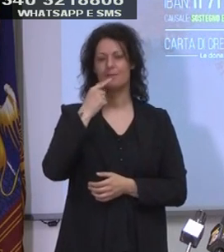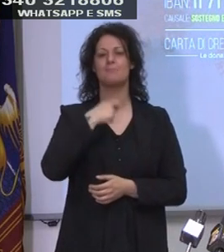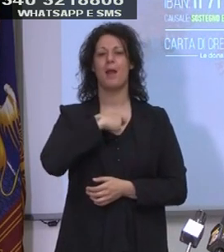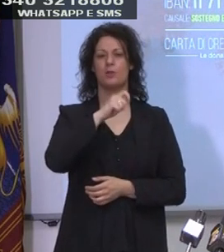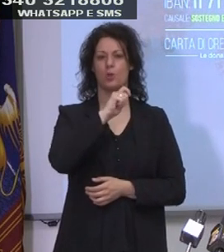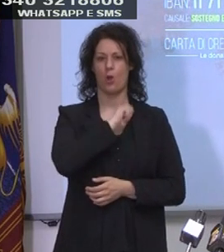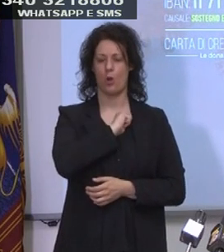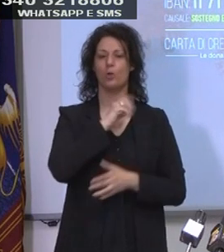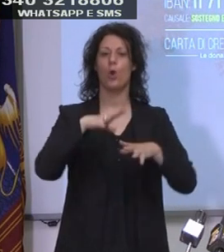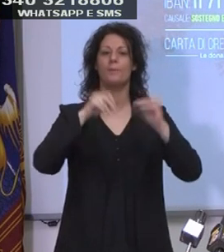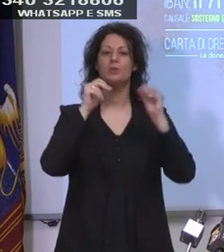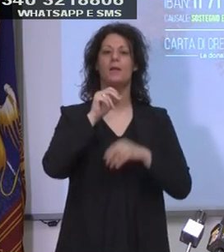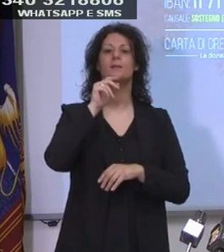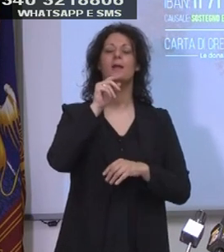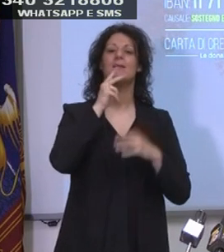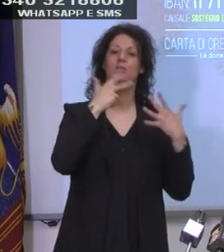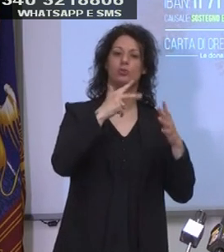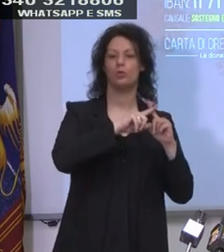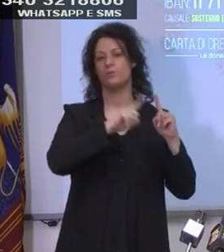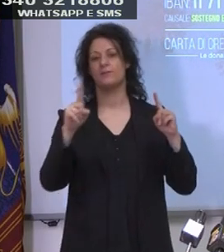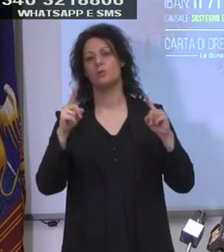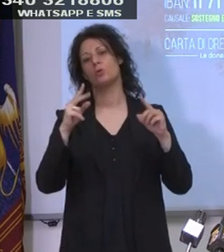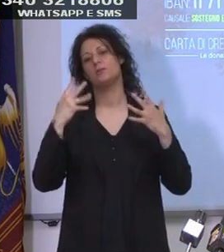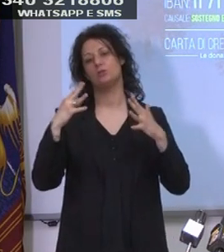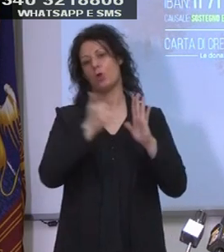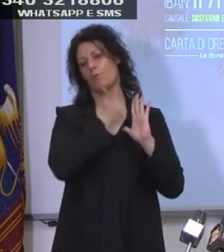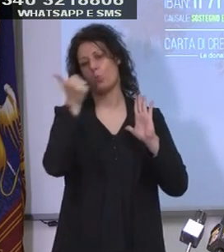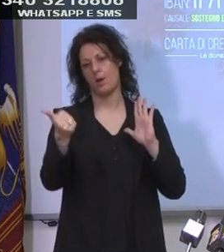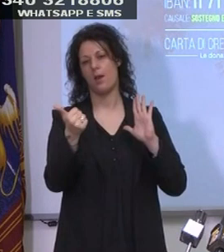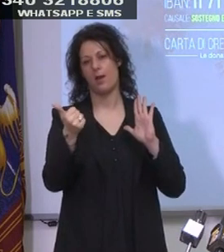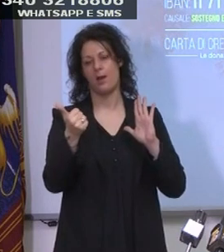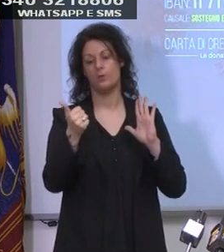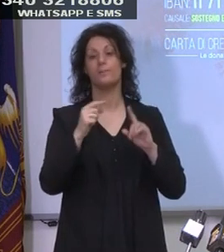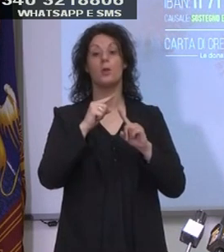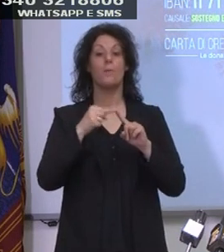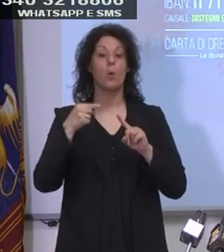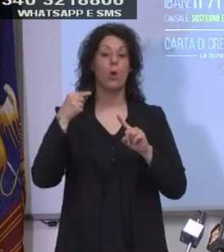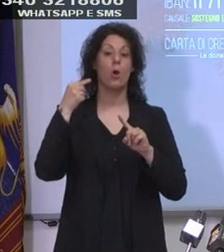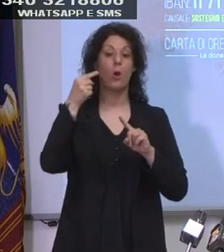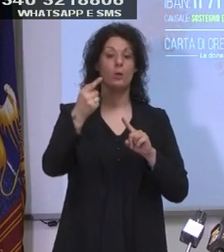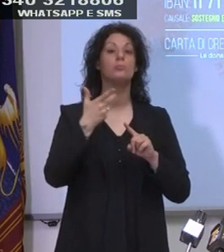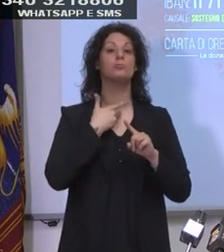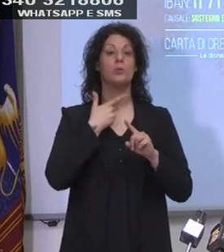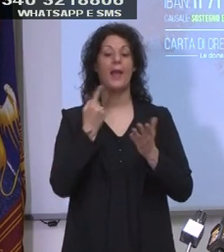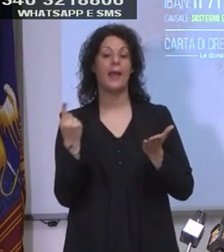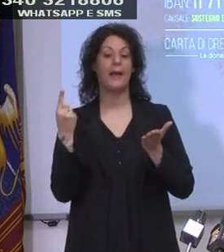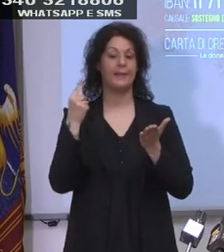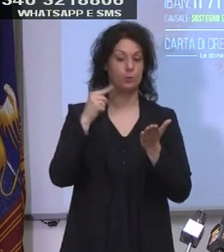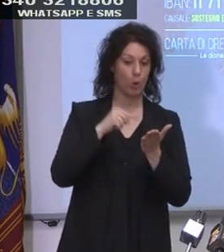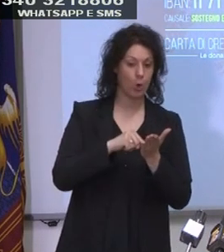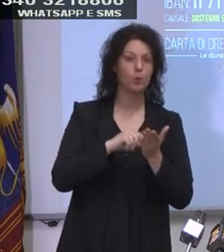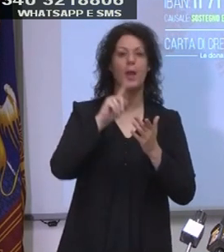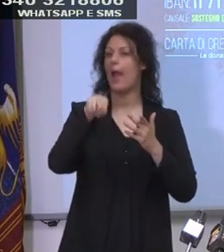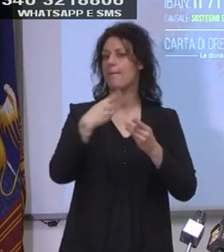e finita nel 2019. Hanno una prima botta, poi un'eventuale recrudescenza, un ritorno e poi si sfiamma. Considera